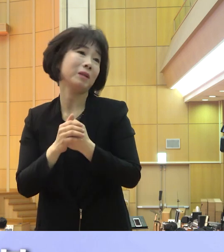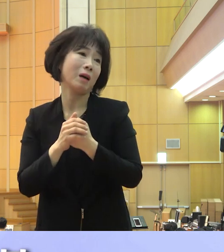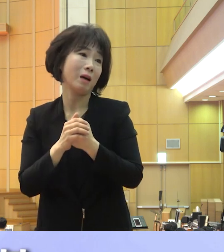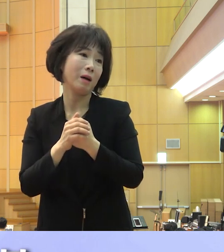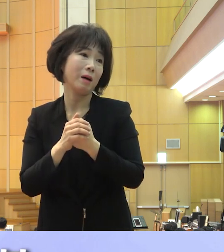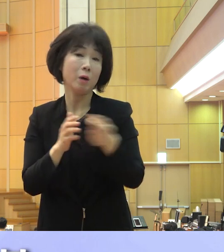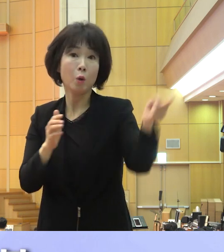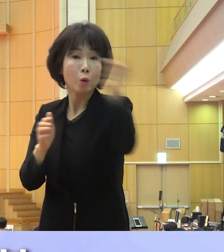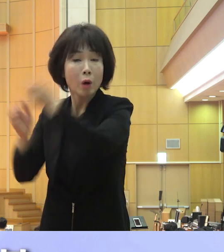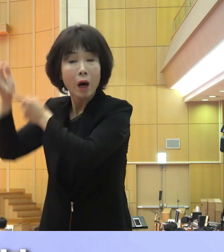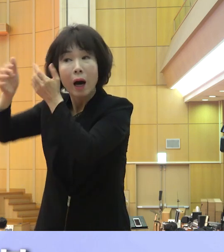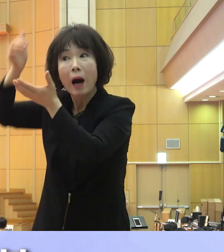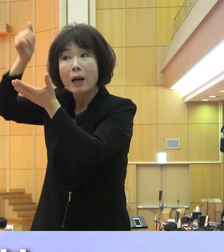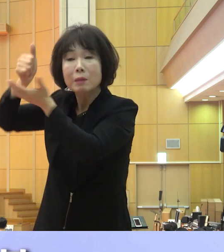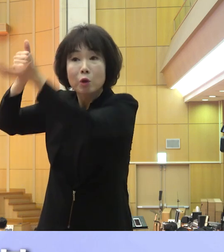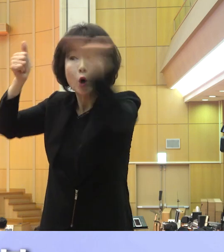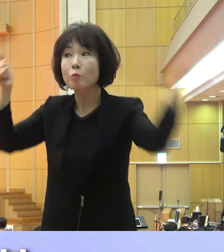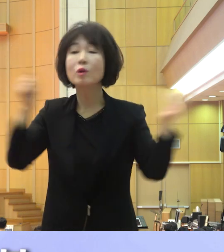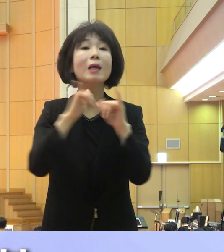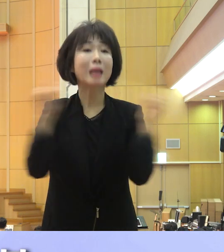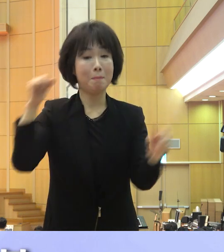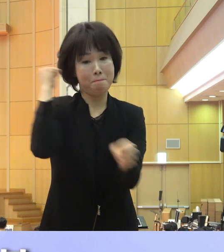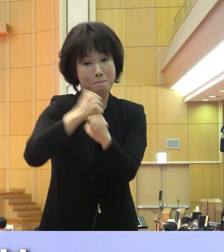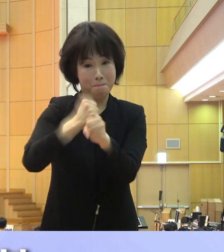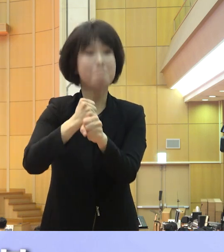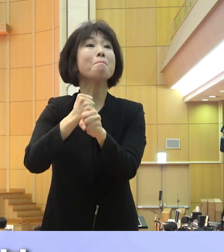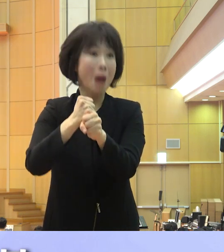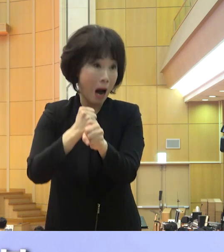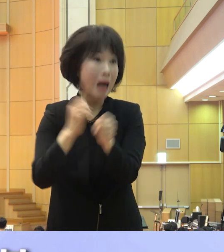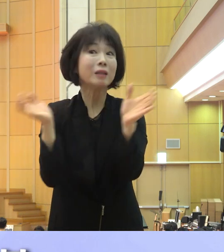하나님이 인간을 지었습니다.